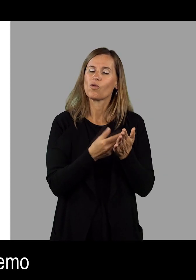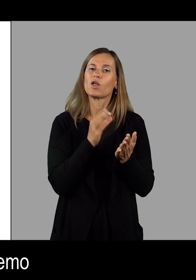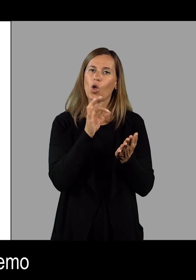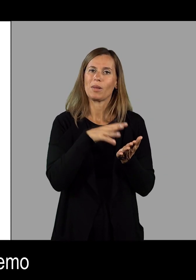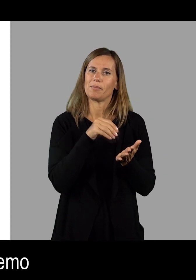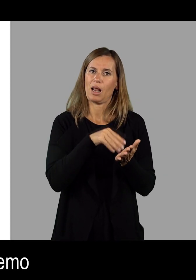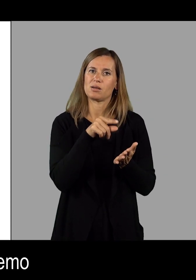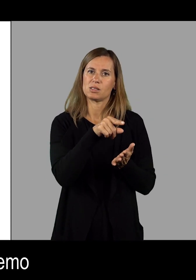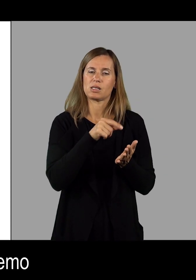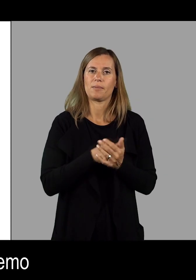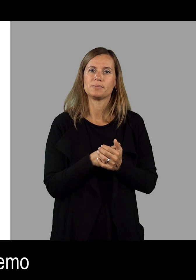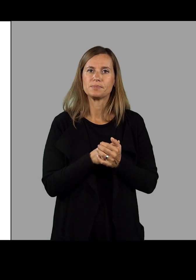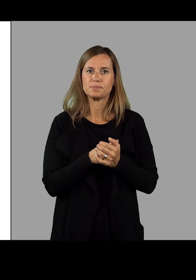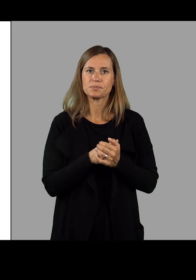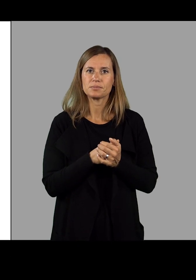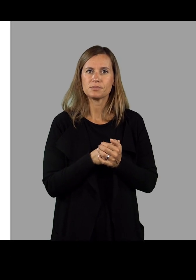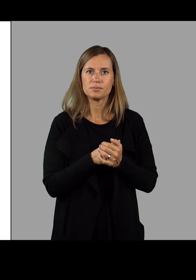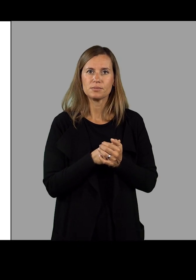prakse.